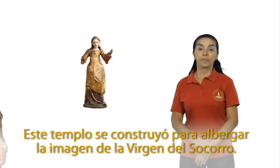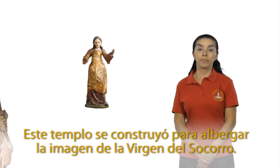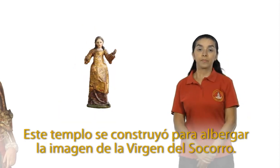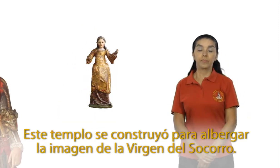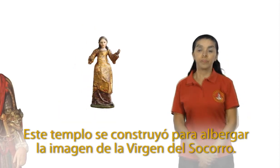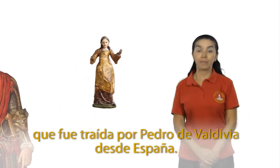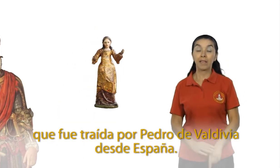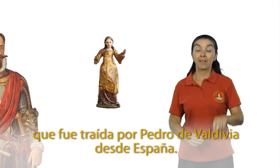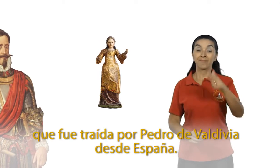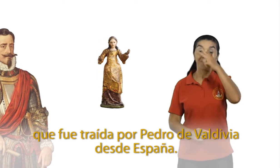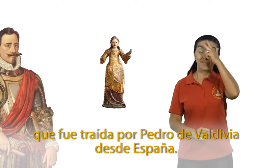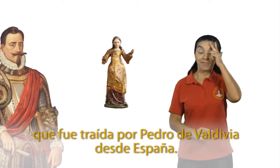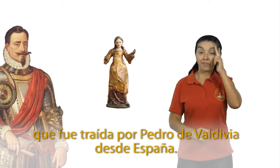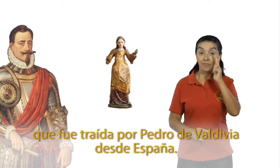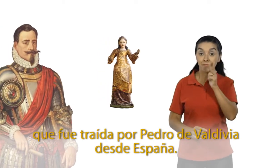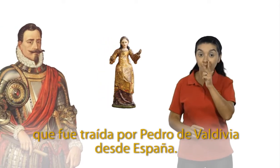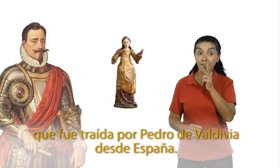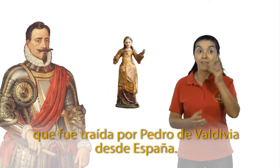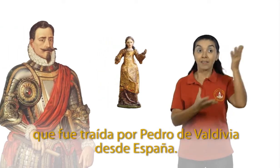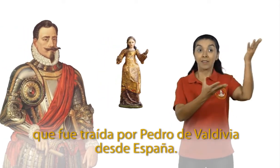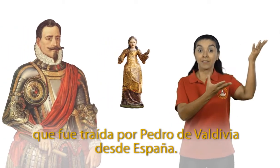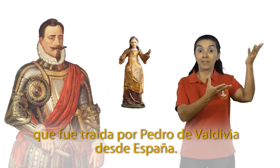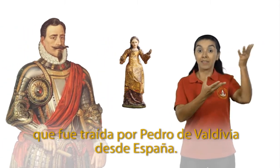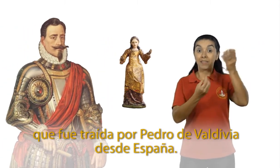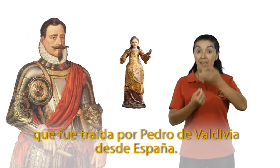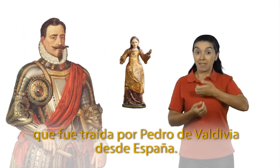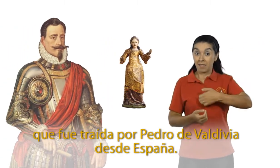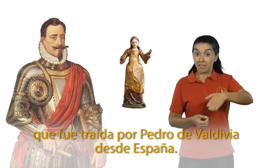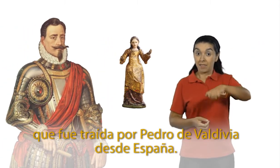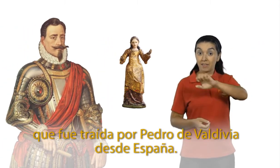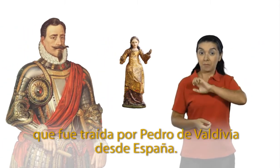que fue traída por Pedro de Valdivia desde España.